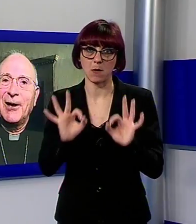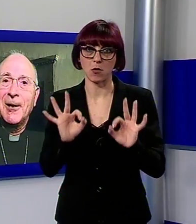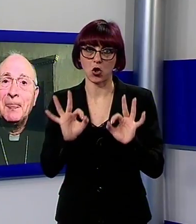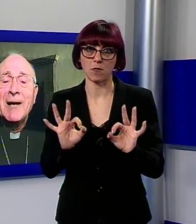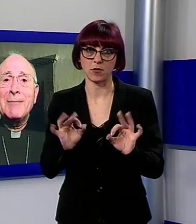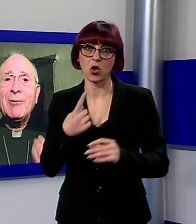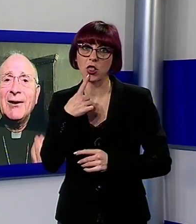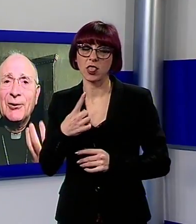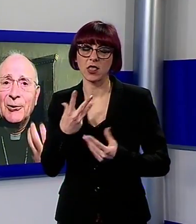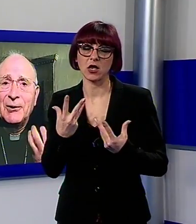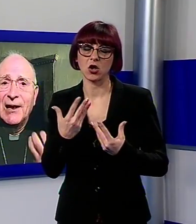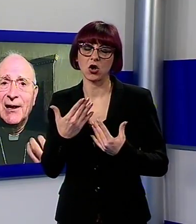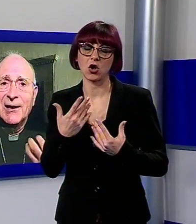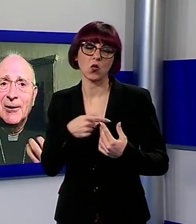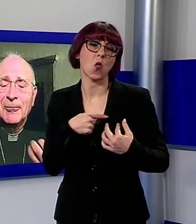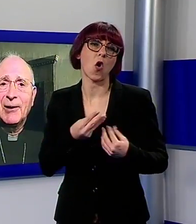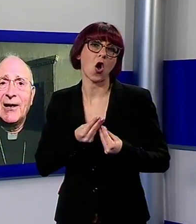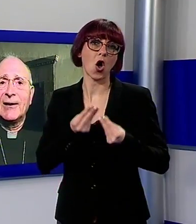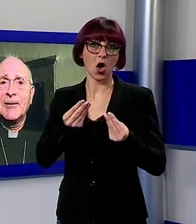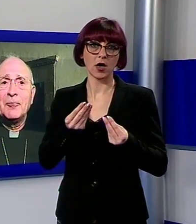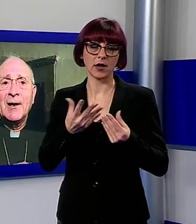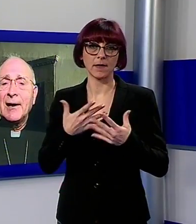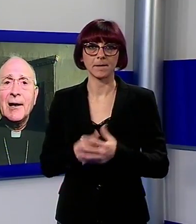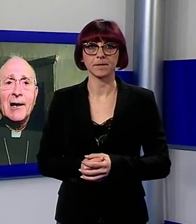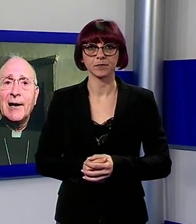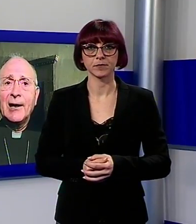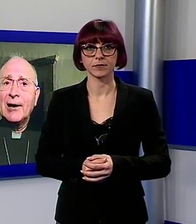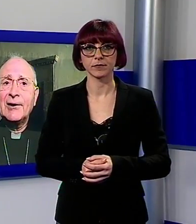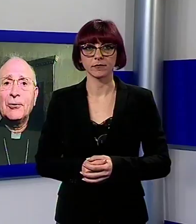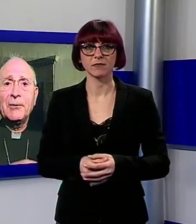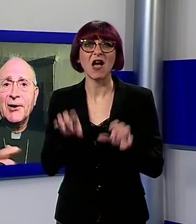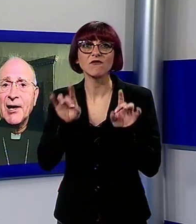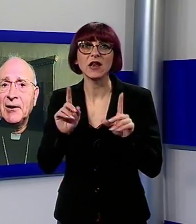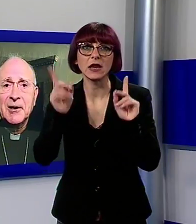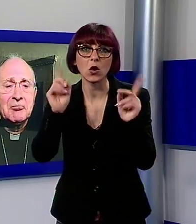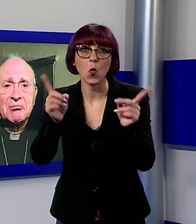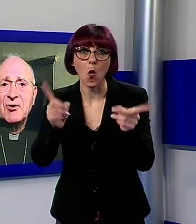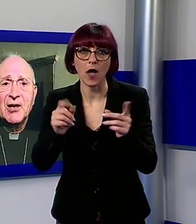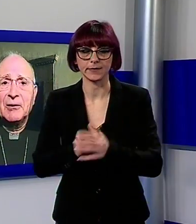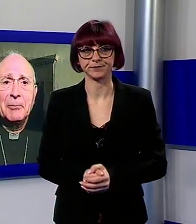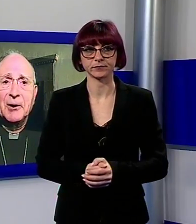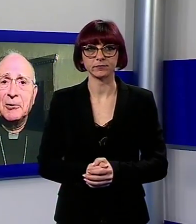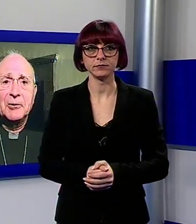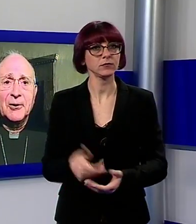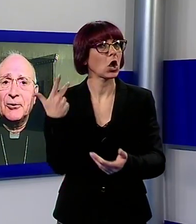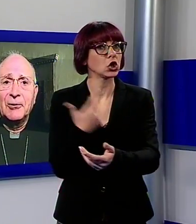cuore, ma quali sono i veleni? Guardate, gli stupefacenti girano dappertutto sul